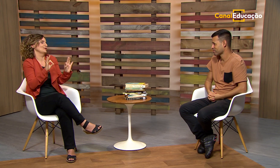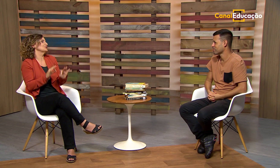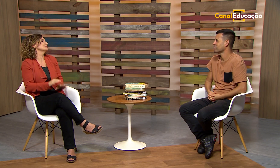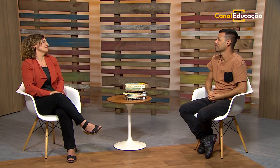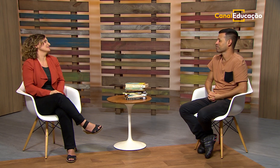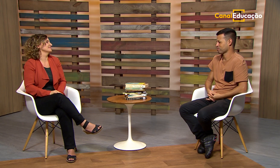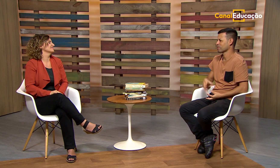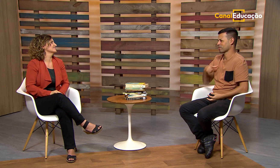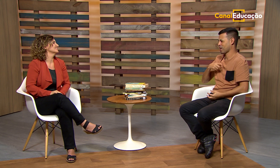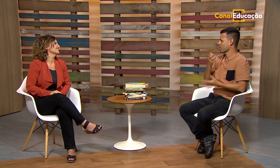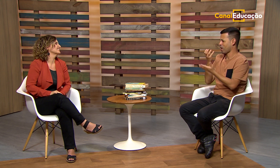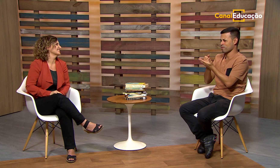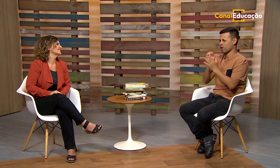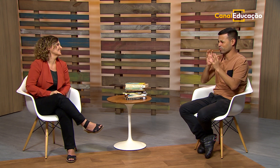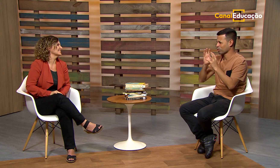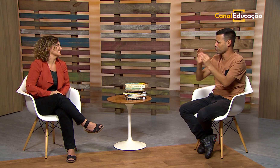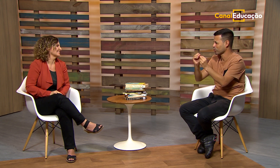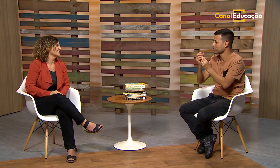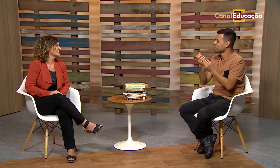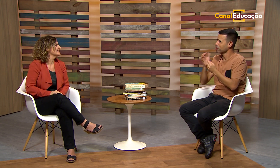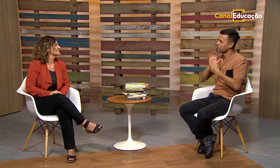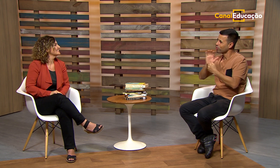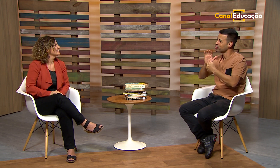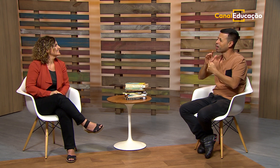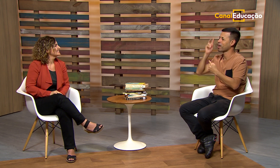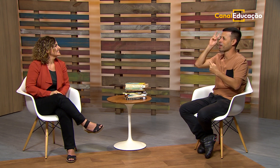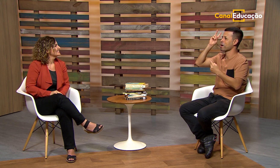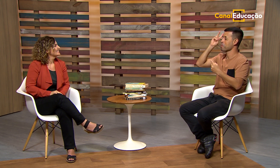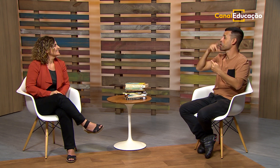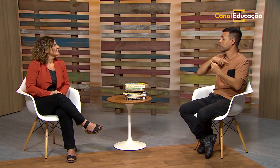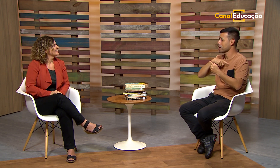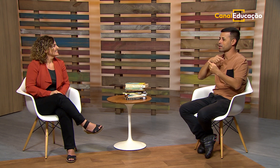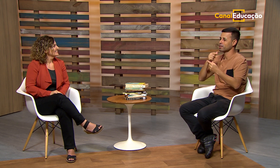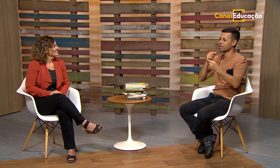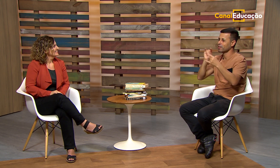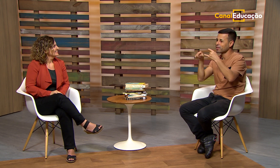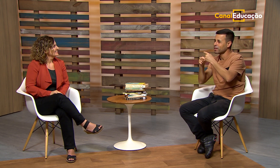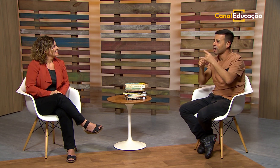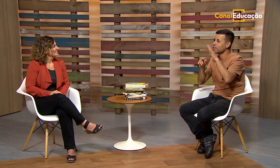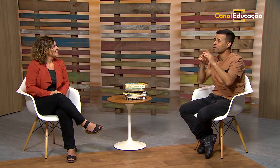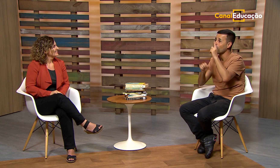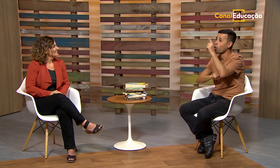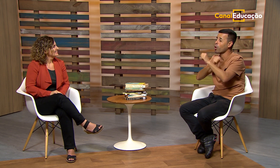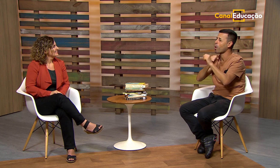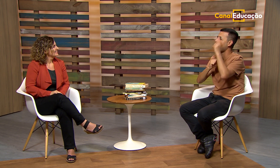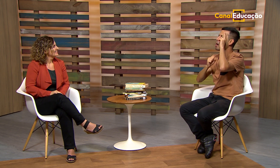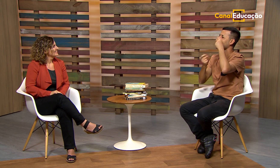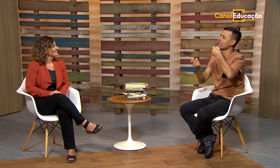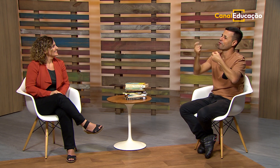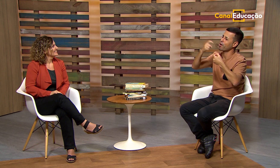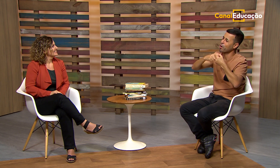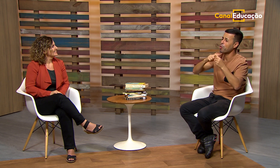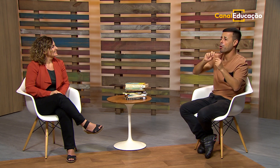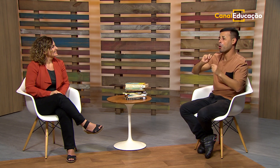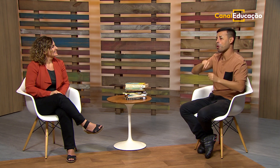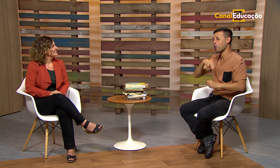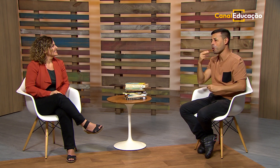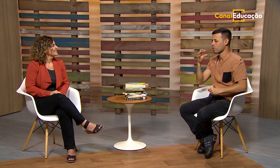certo? Sim, está tudo registrado. Para poder reviver esses momentos e também